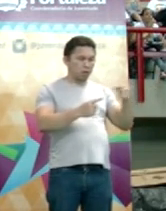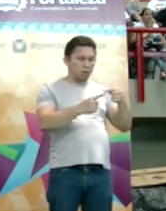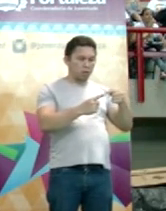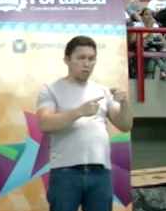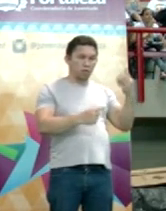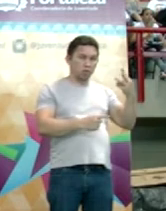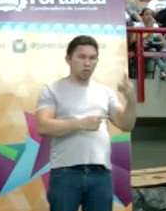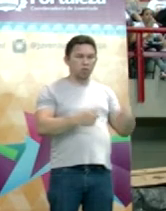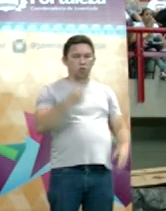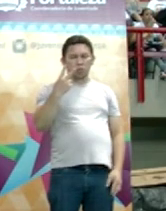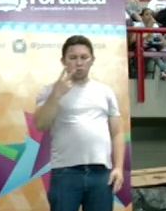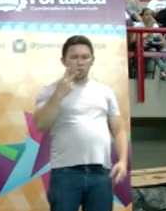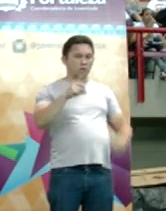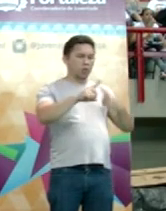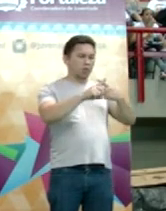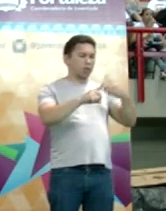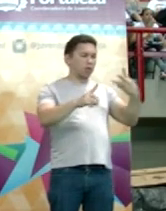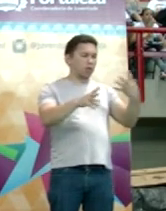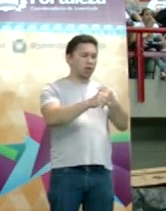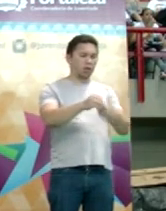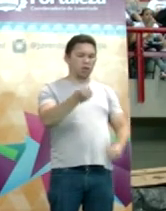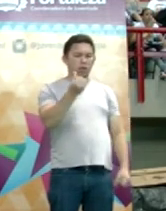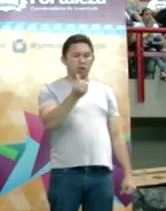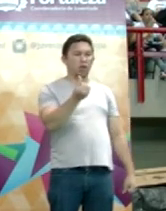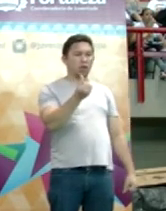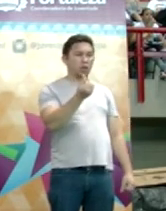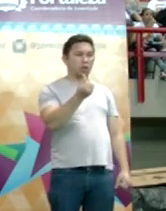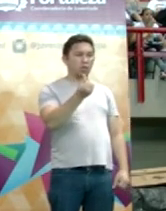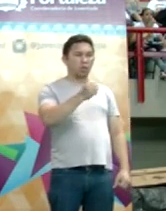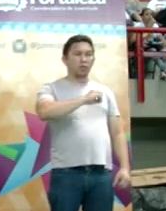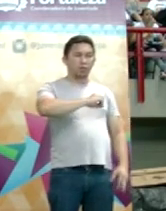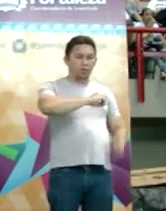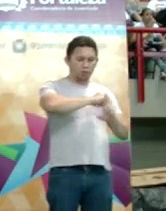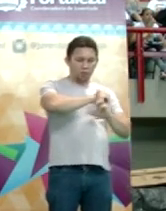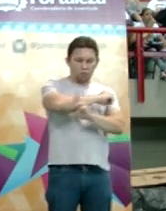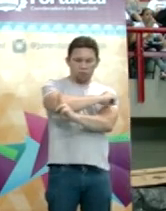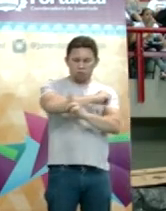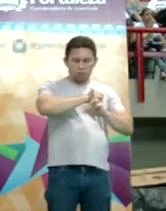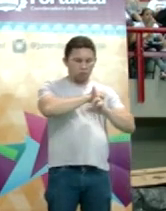3? 2 vezes 3? 6. O raio